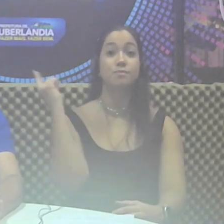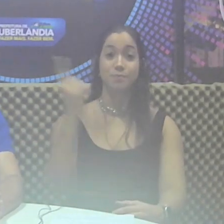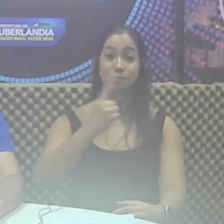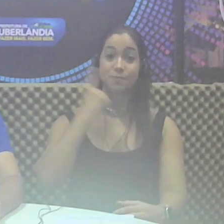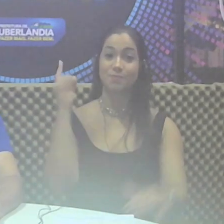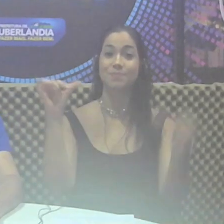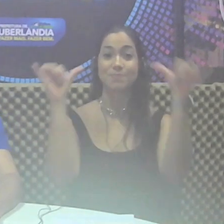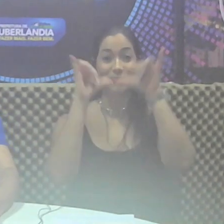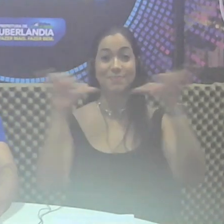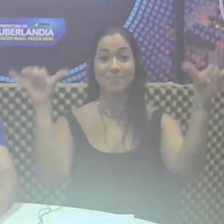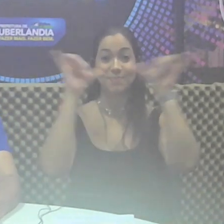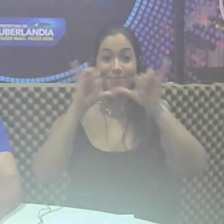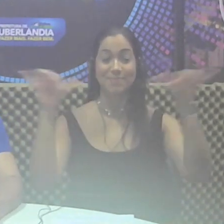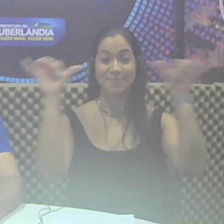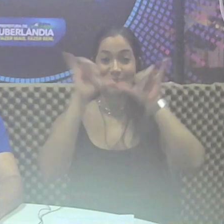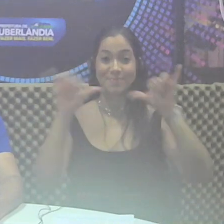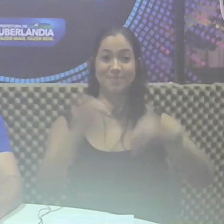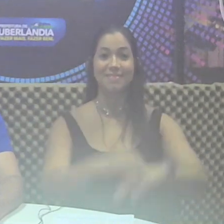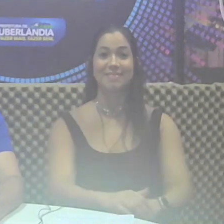Giro de